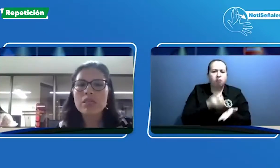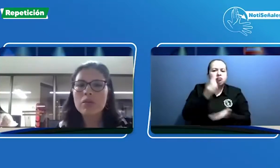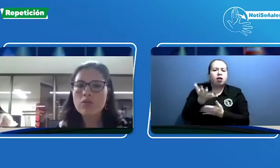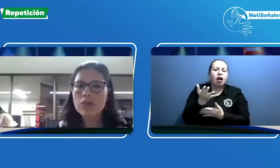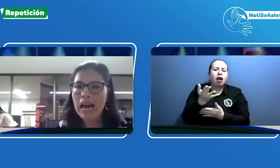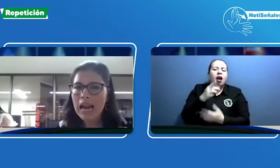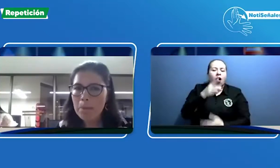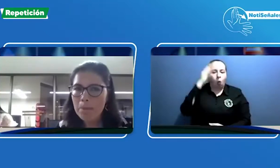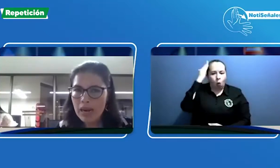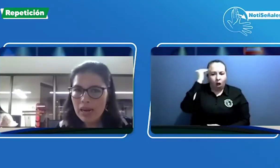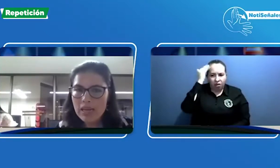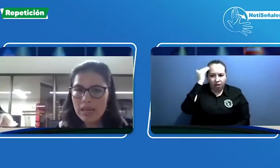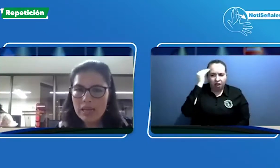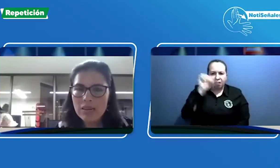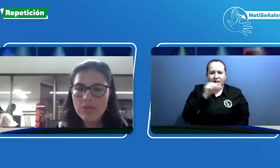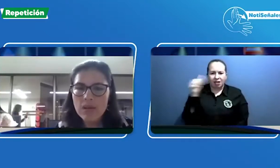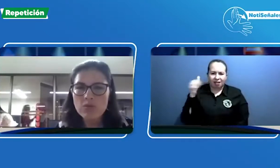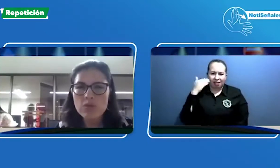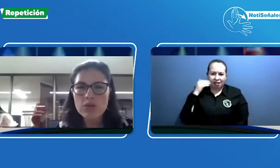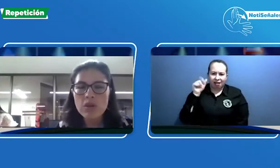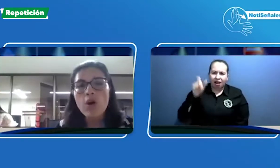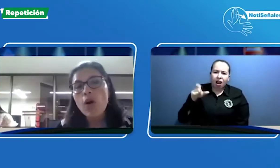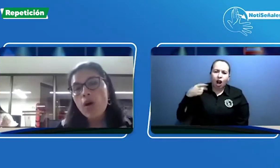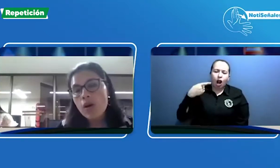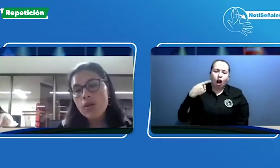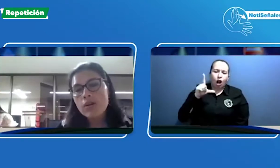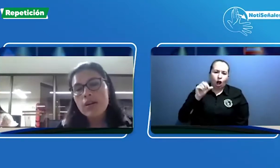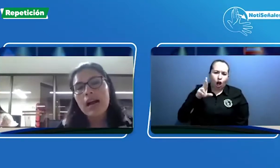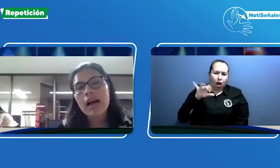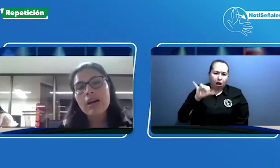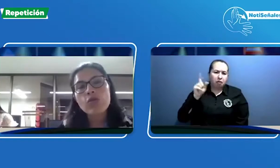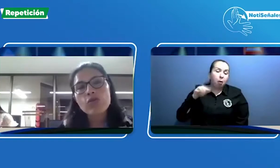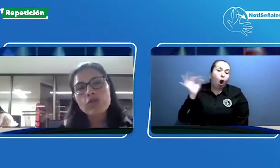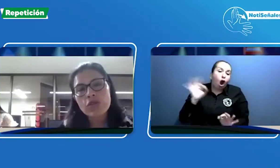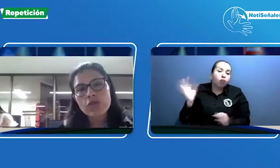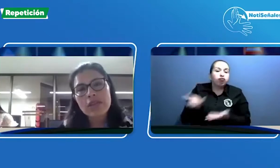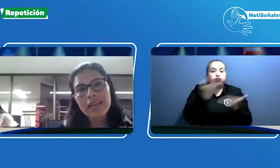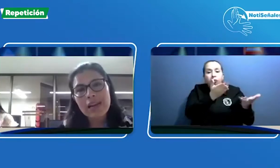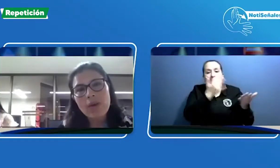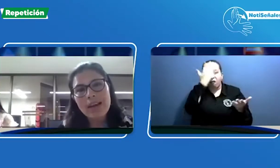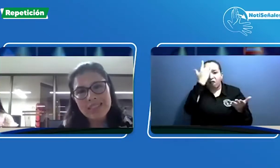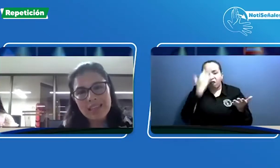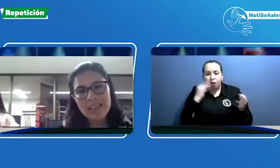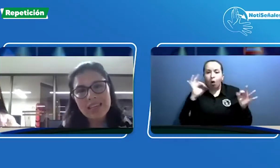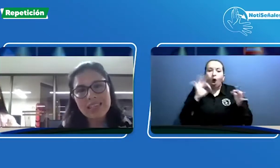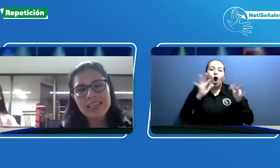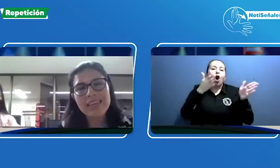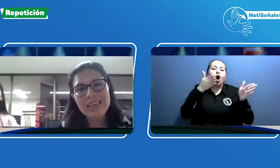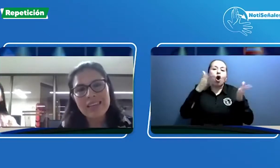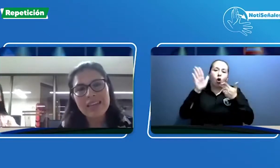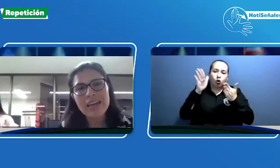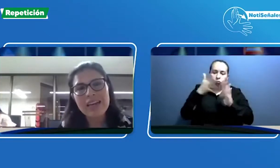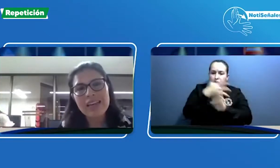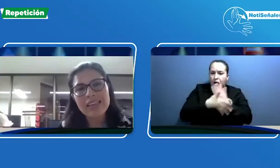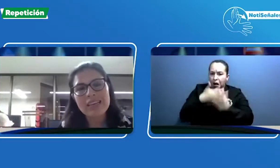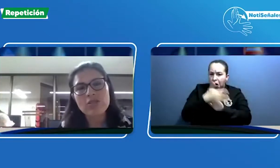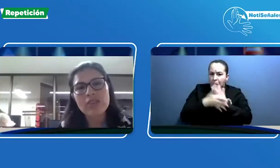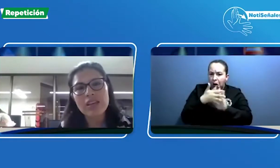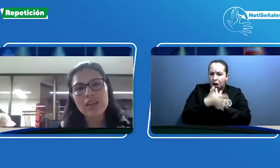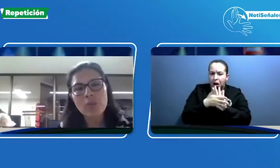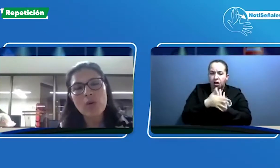y lo remitimos a la página de Facebook, o al curso de lengua de señas que dicta